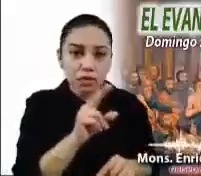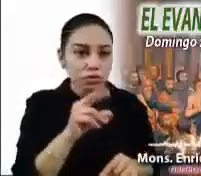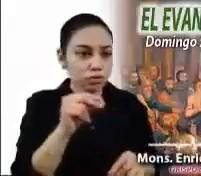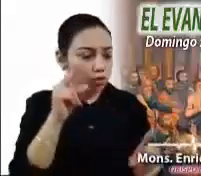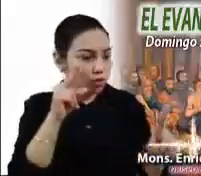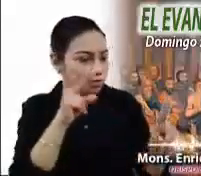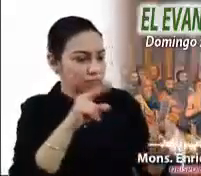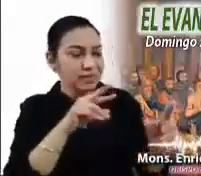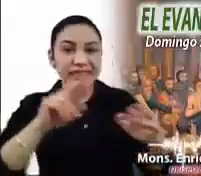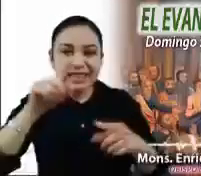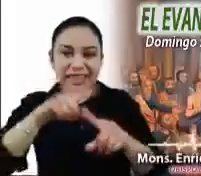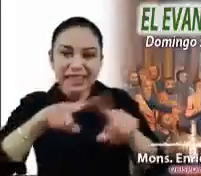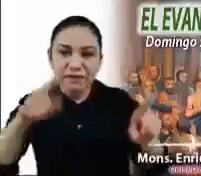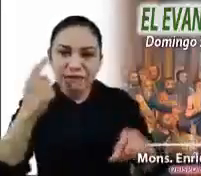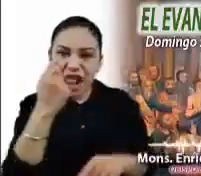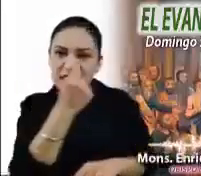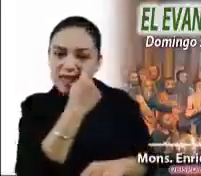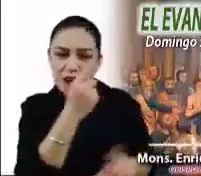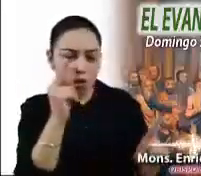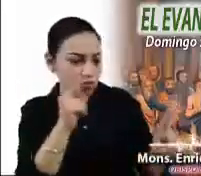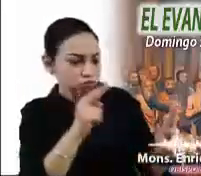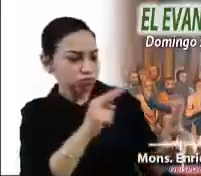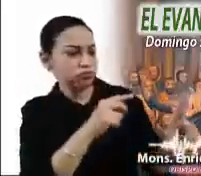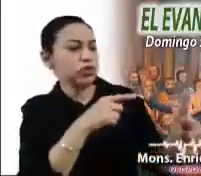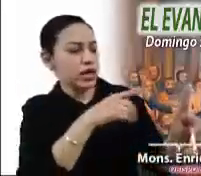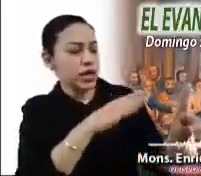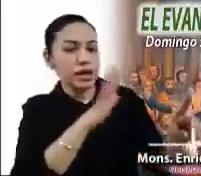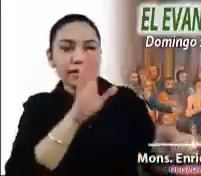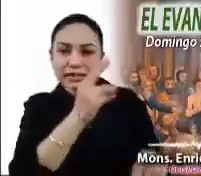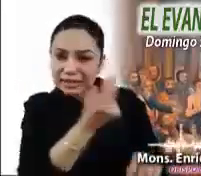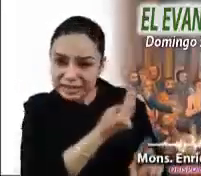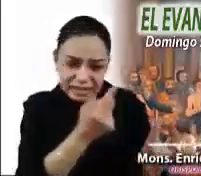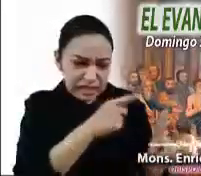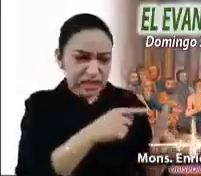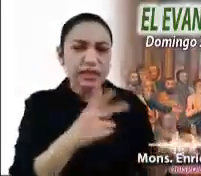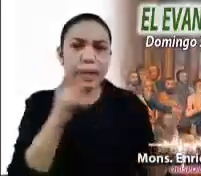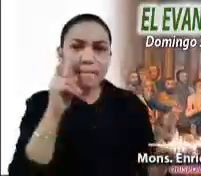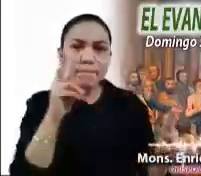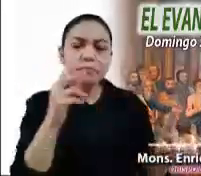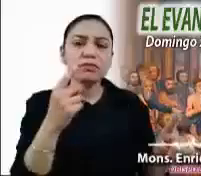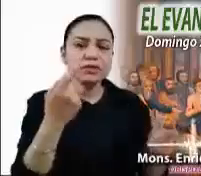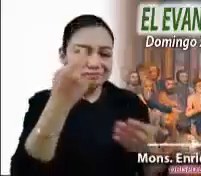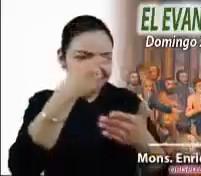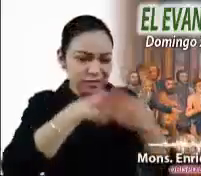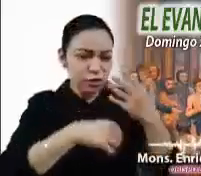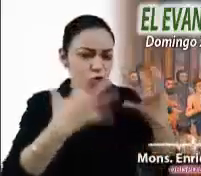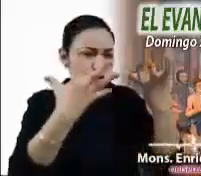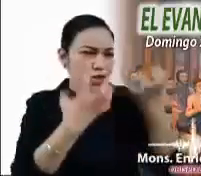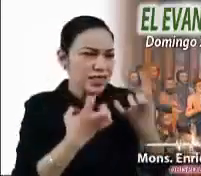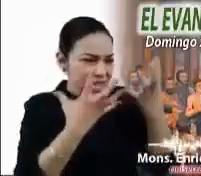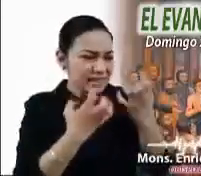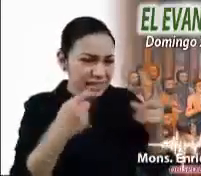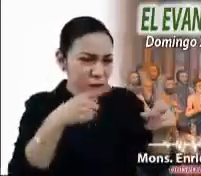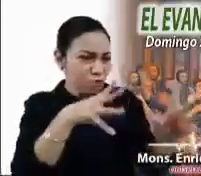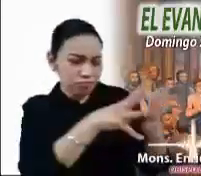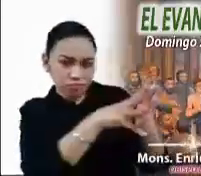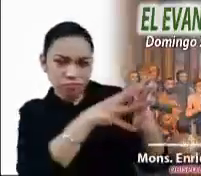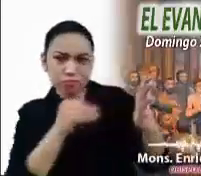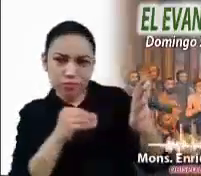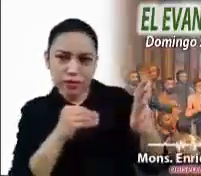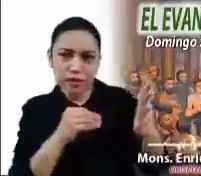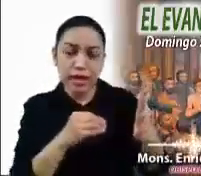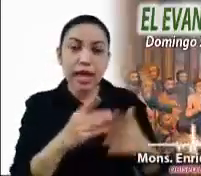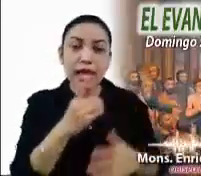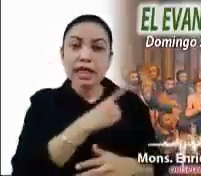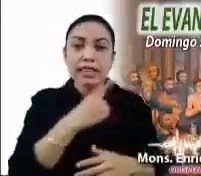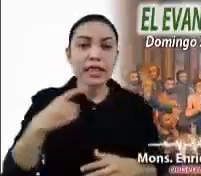grito que nos desestabiliza y nos fascina. La evangelización consistirá, en primer lugar, en dejarnos